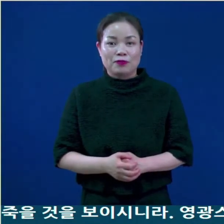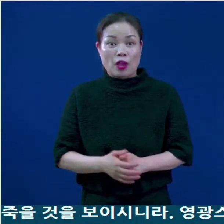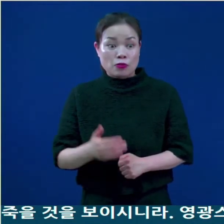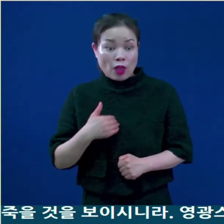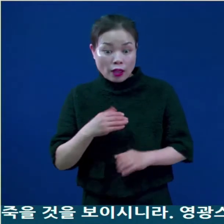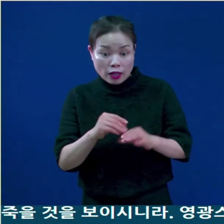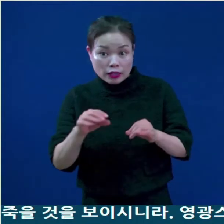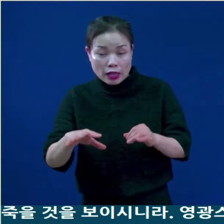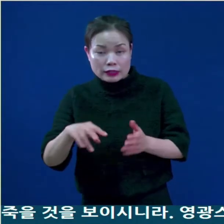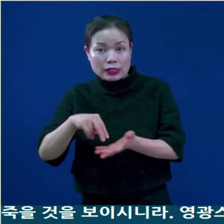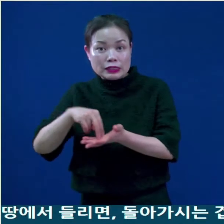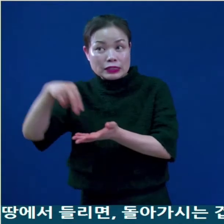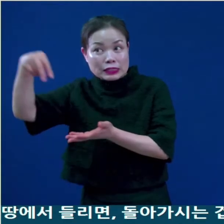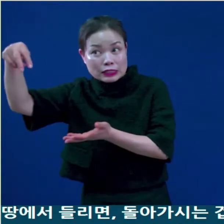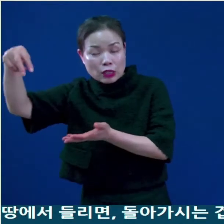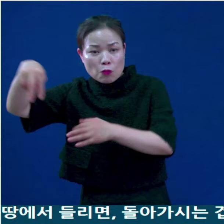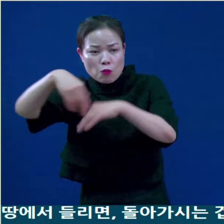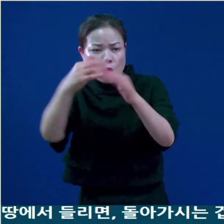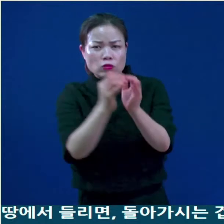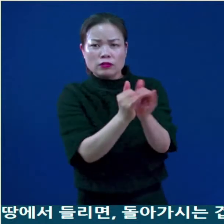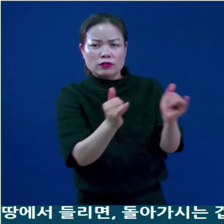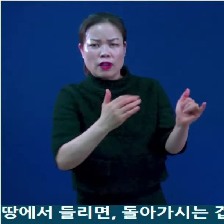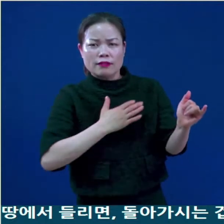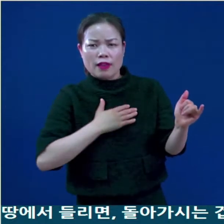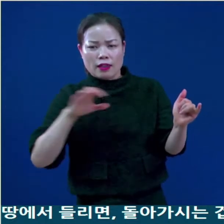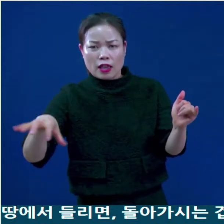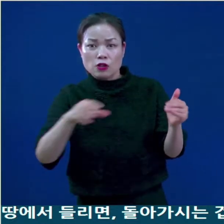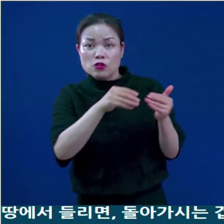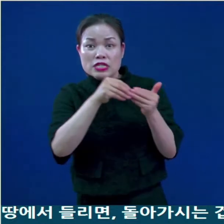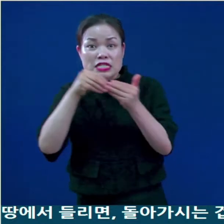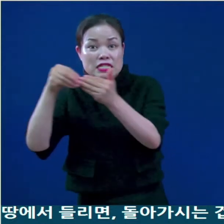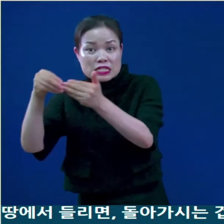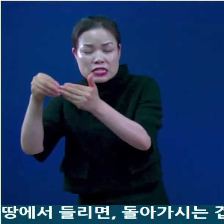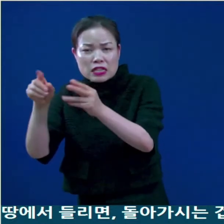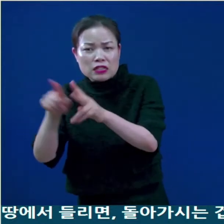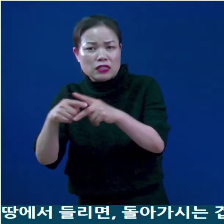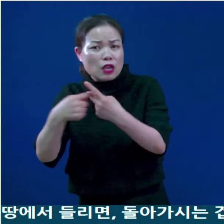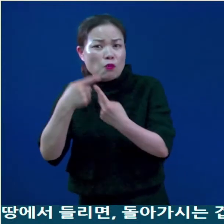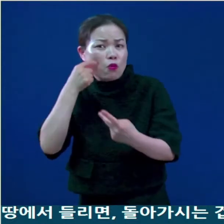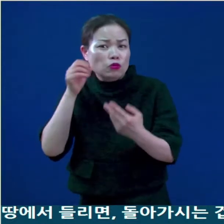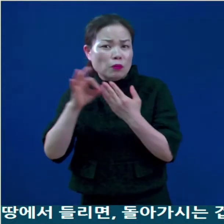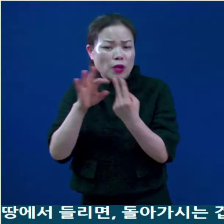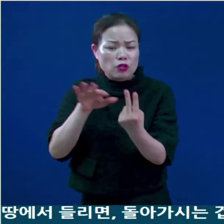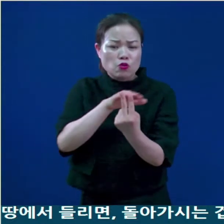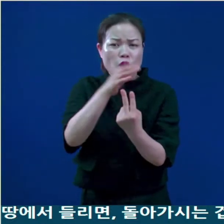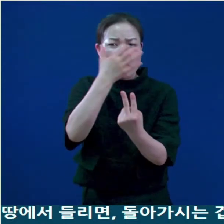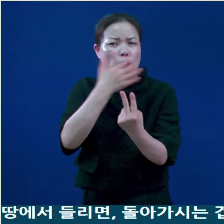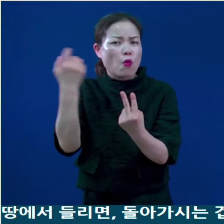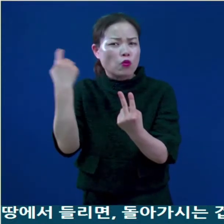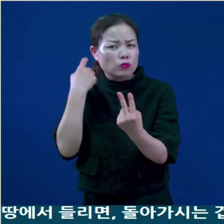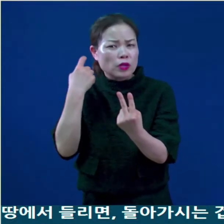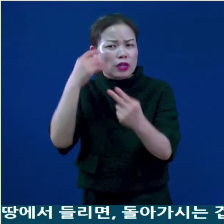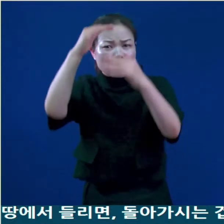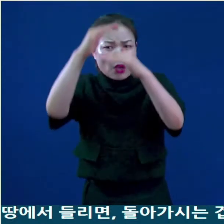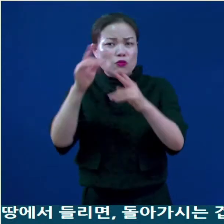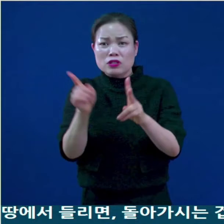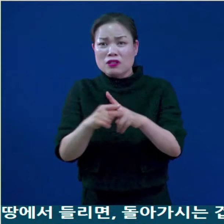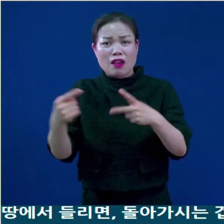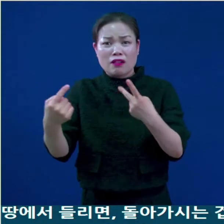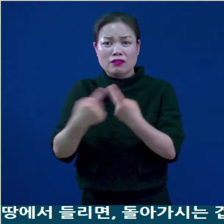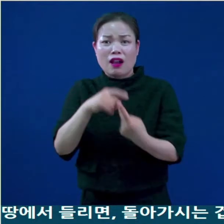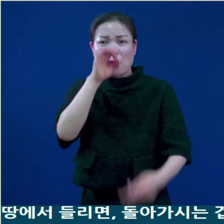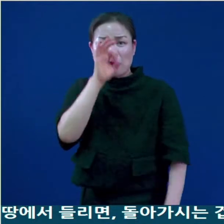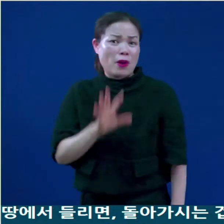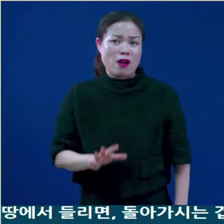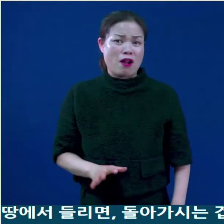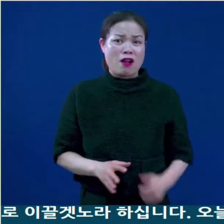내가 땅에서 들리면 모든 사람을 내게로 이끌겠노라. 이거 이해 못하면 요한복음 자체가 이해가 거의 안 되는